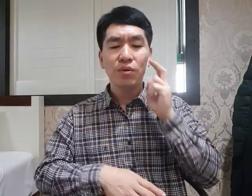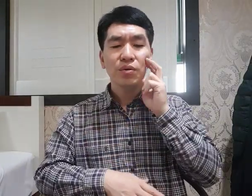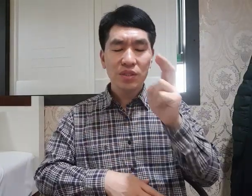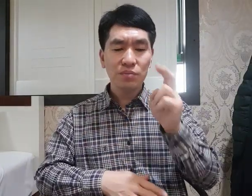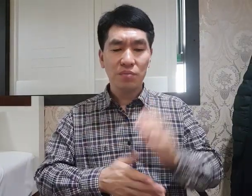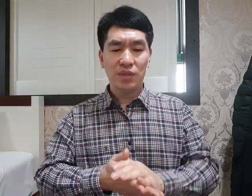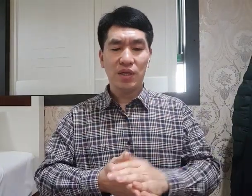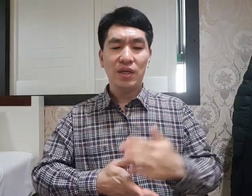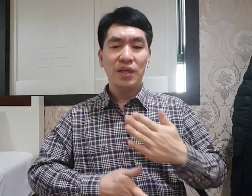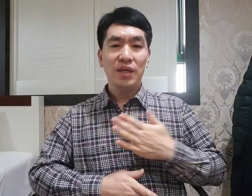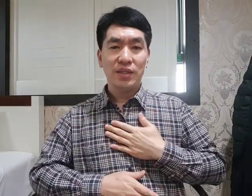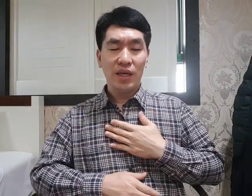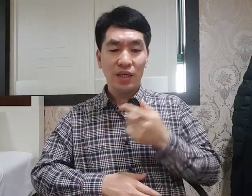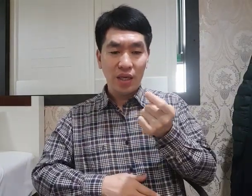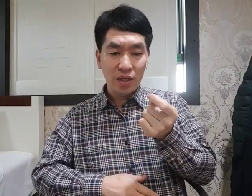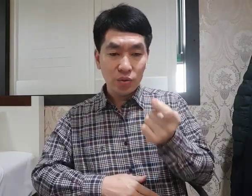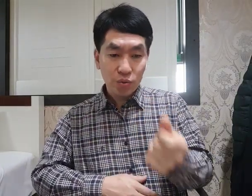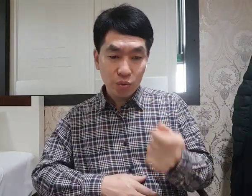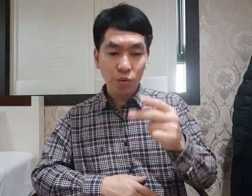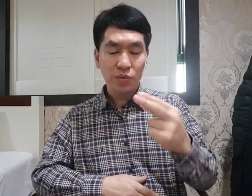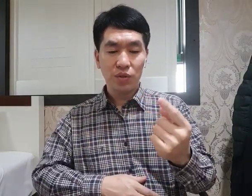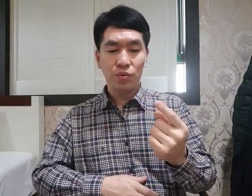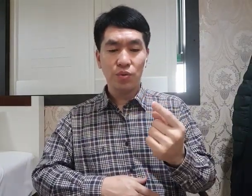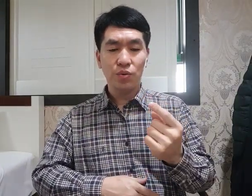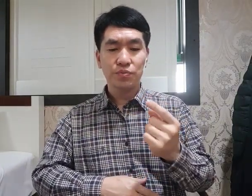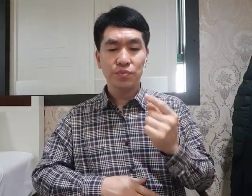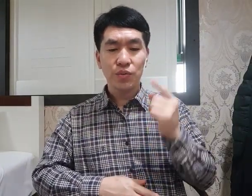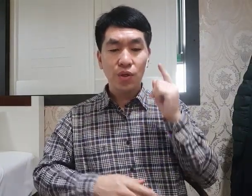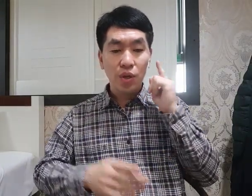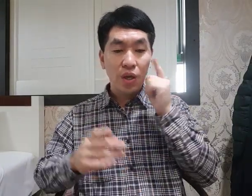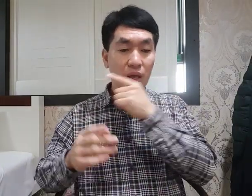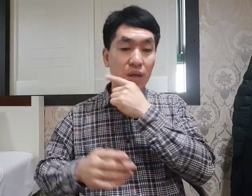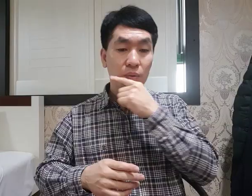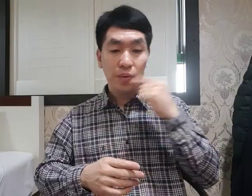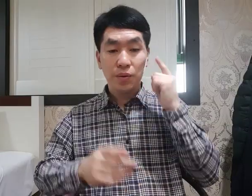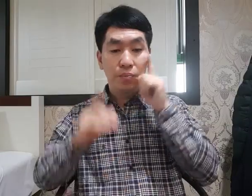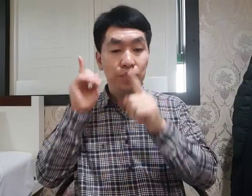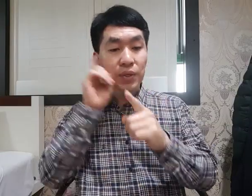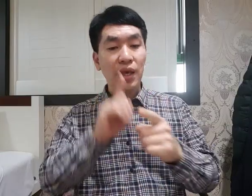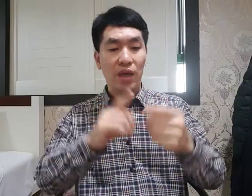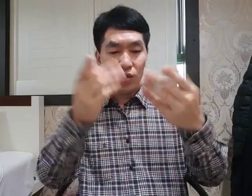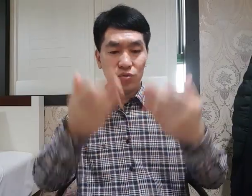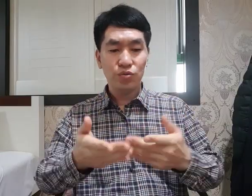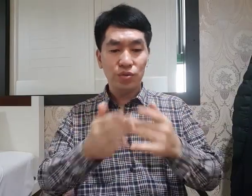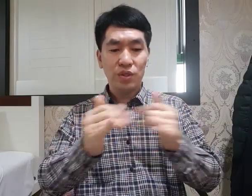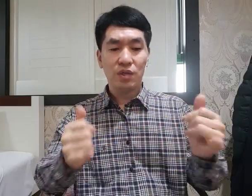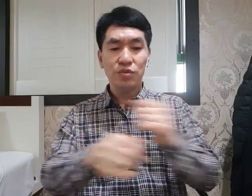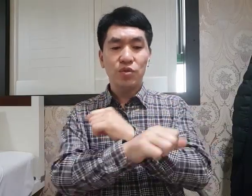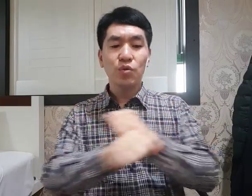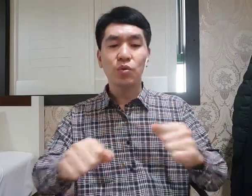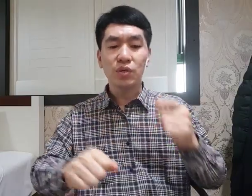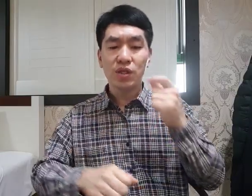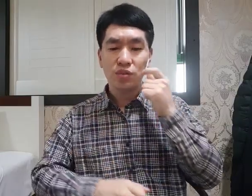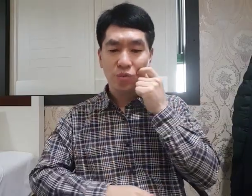정말로 심합니다. 나에게 조금이라도 피해 주는 사람을 용서하지